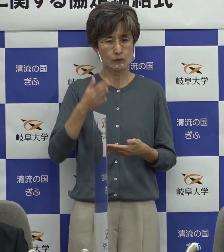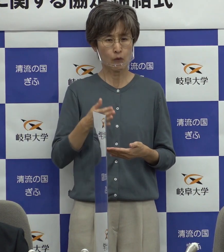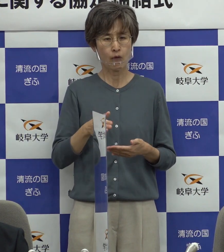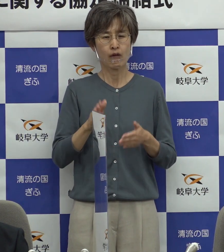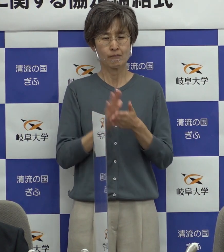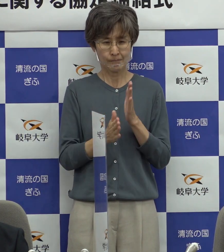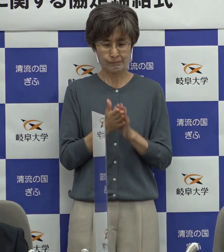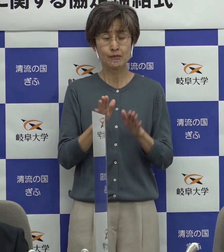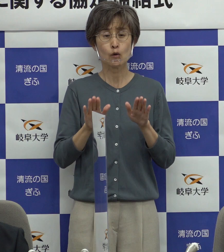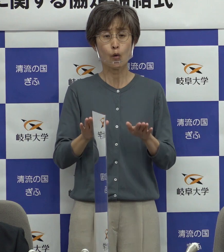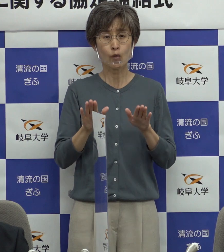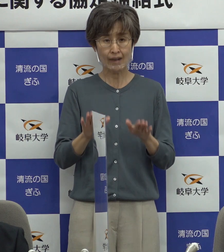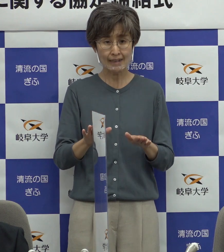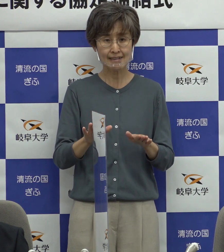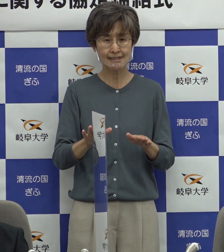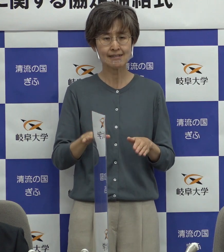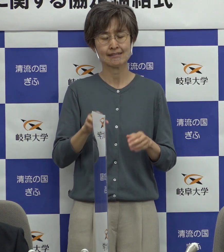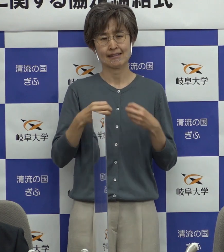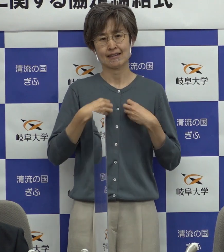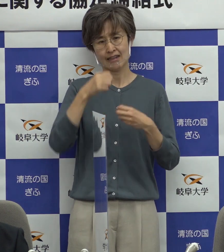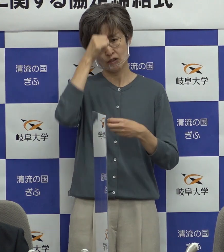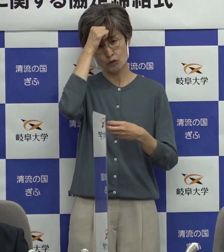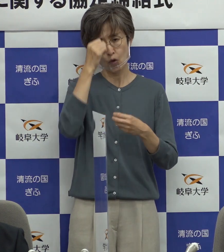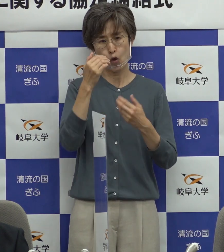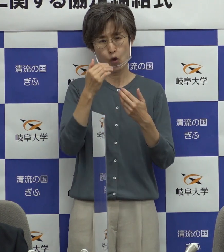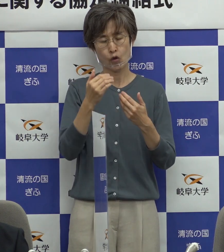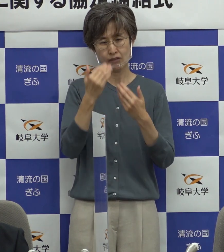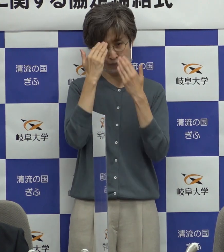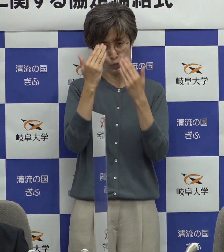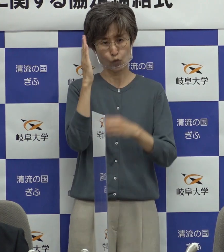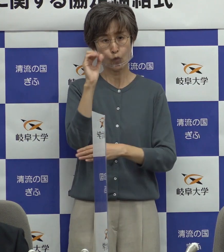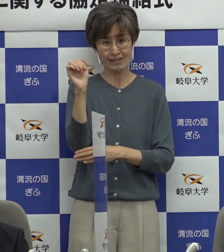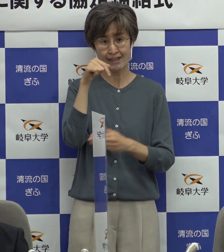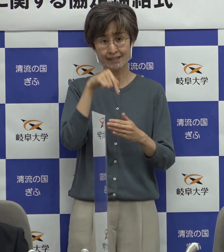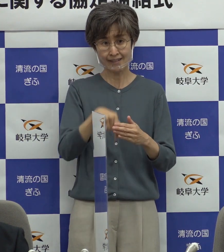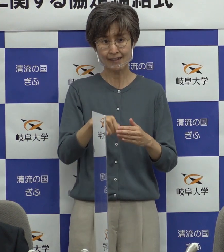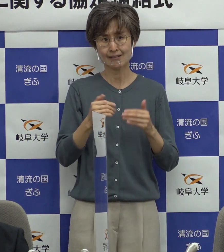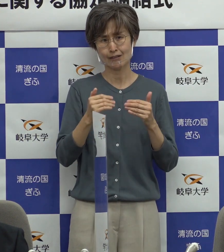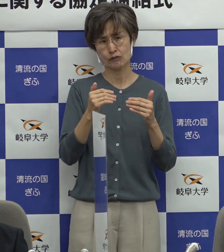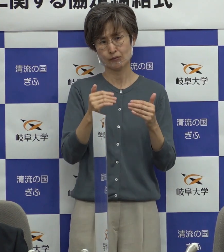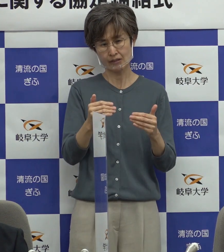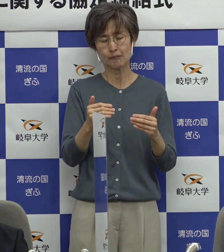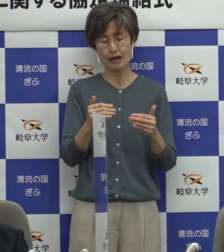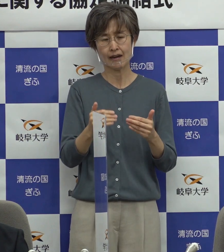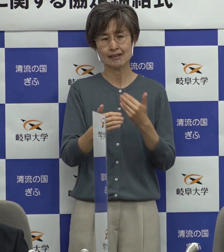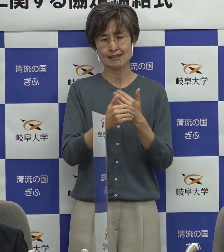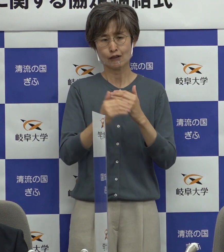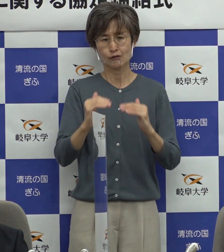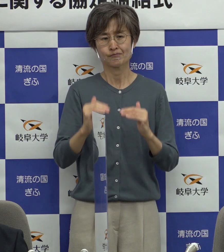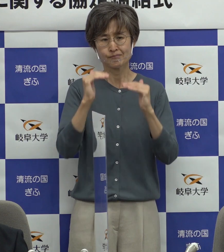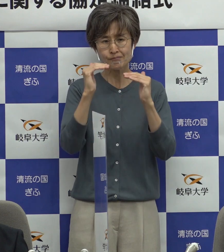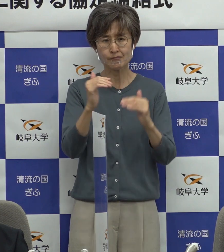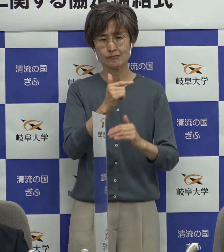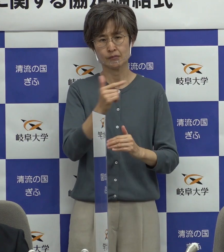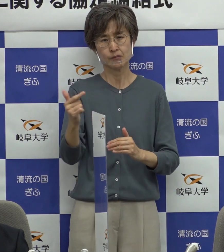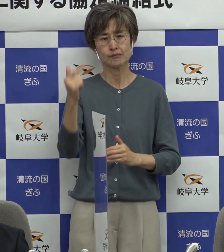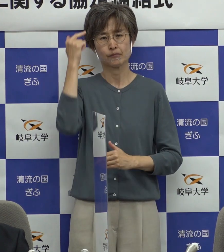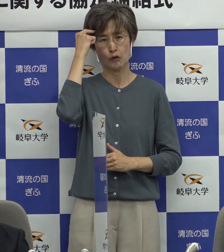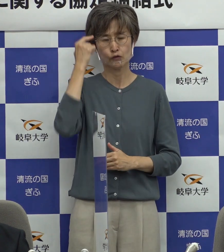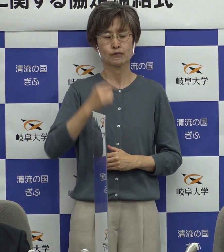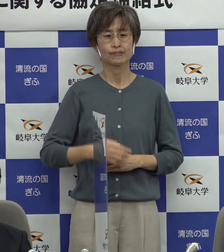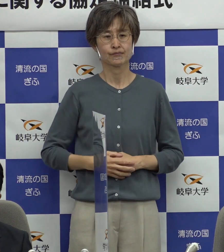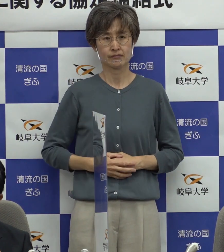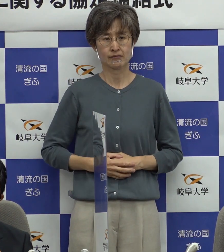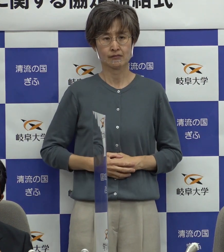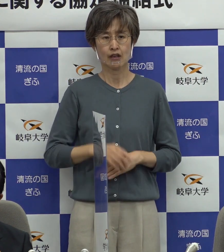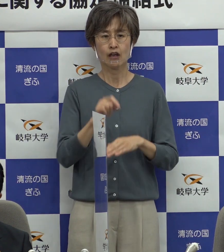って、遂行していくという点が、医学教育という点からいって大変大きなところになってくるかと思います。それから、特に